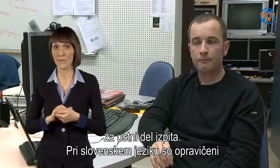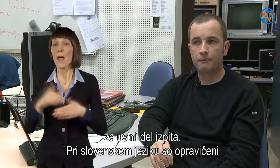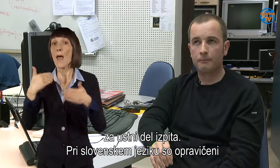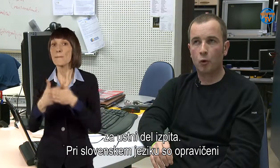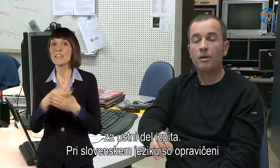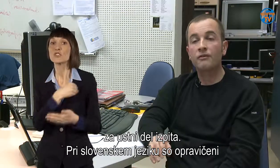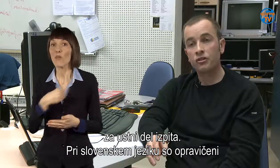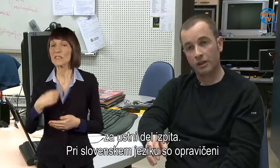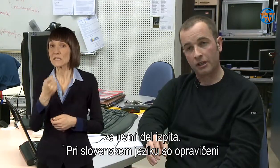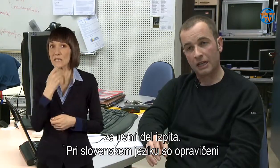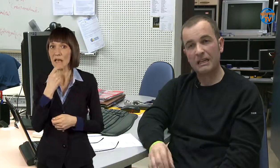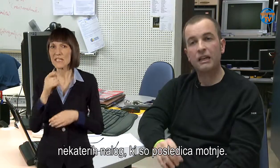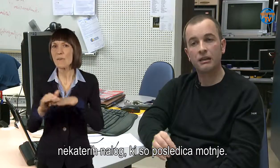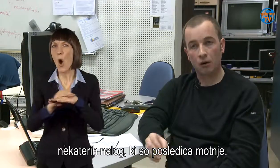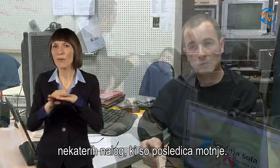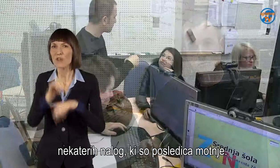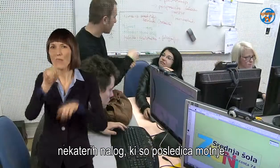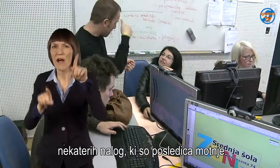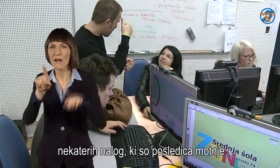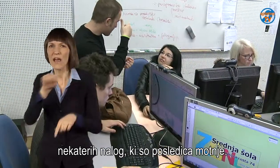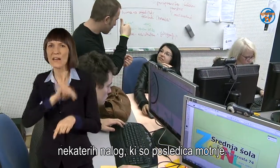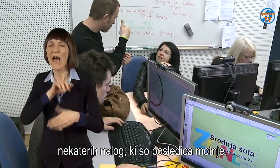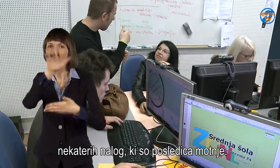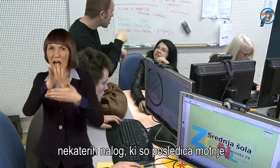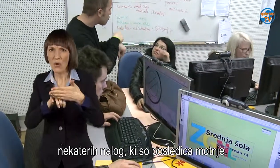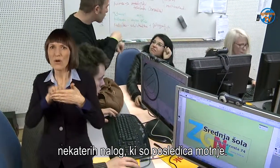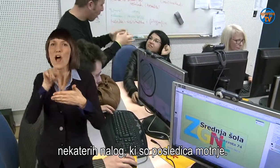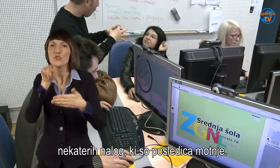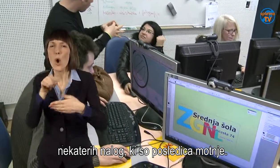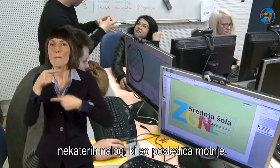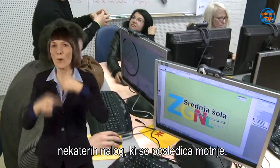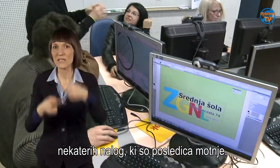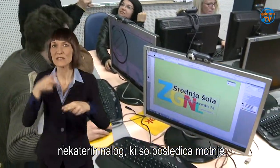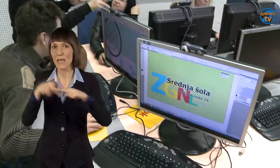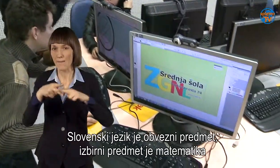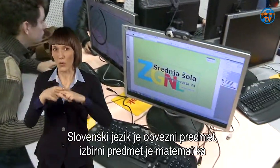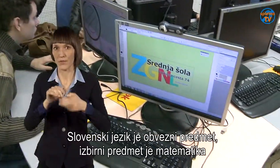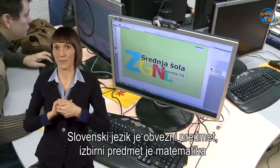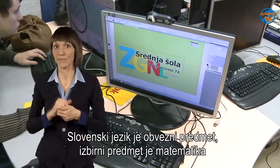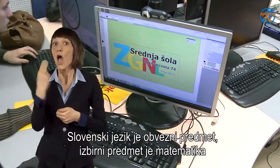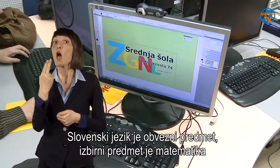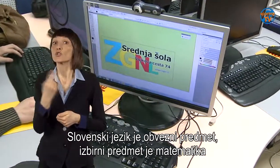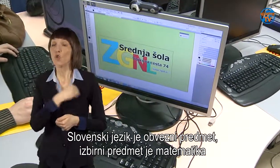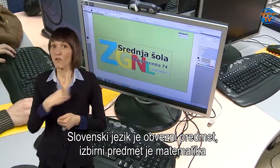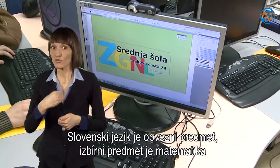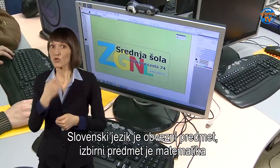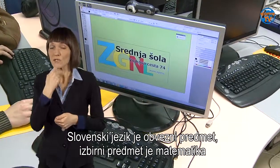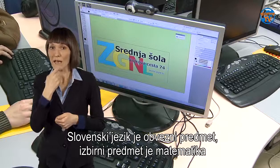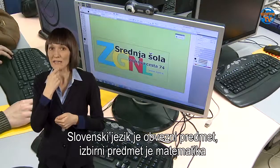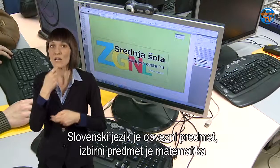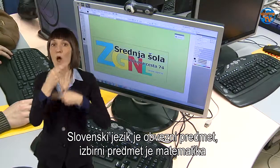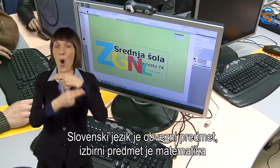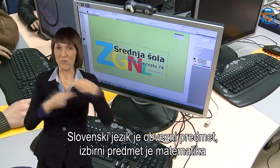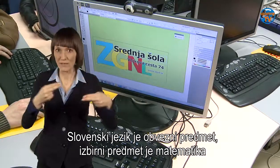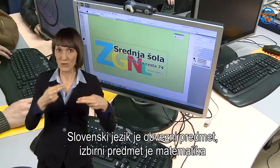pa opravičeni nekaterih nalog, kateri so posledice seveda motnje. Slovenščina je obvezni predmet. Potem imamo